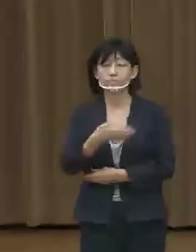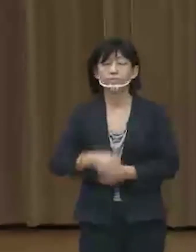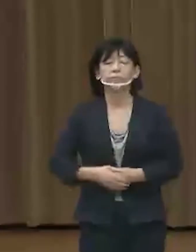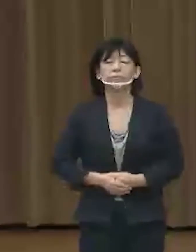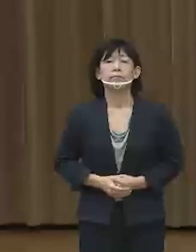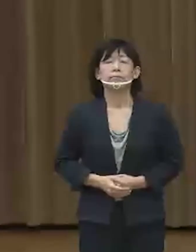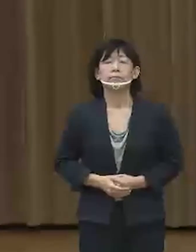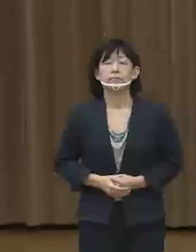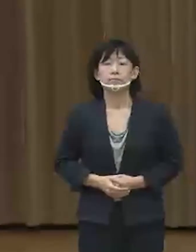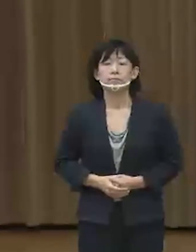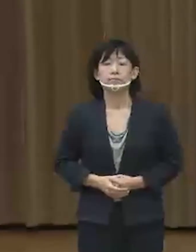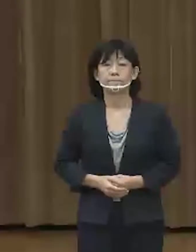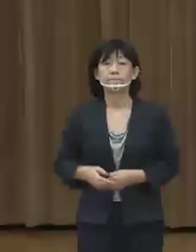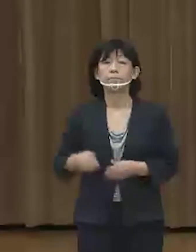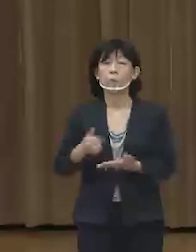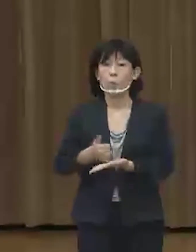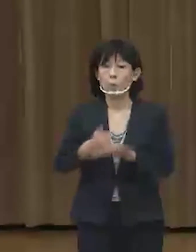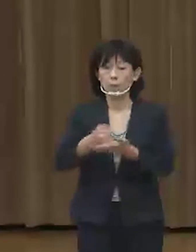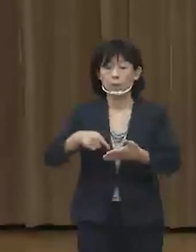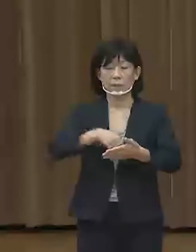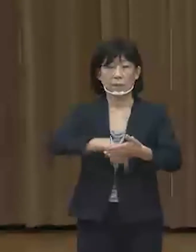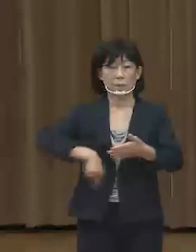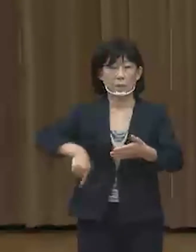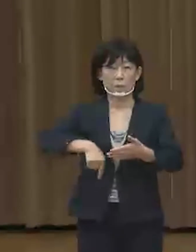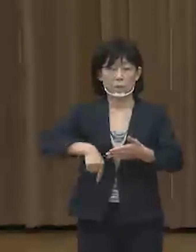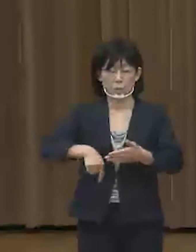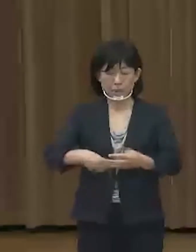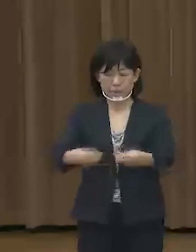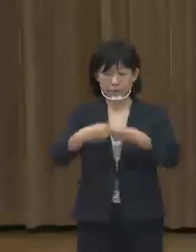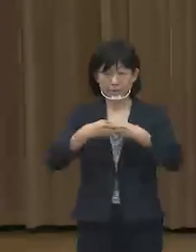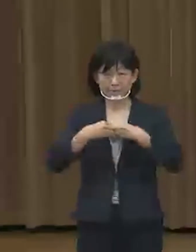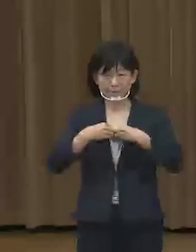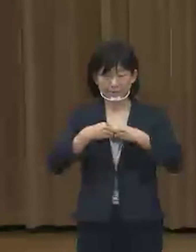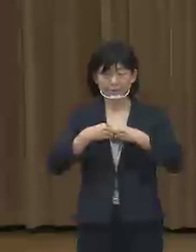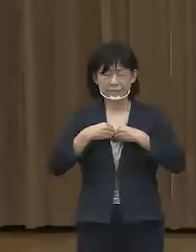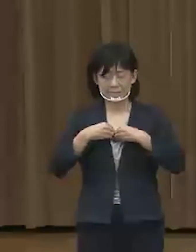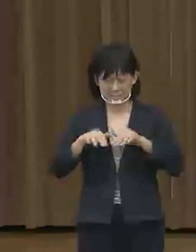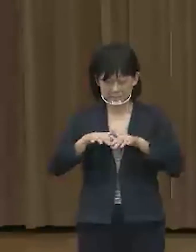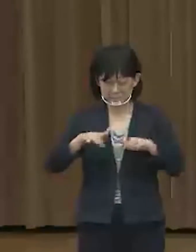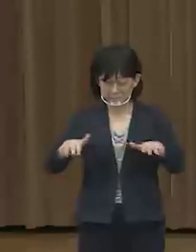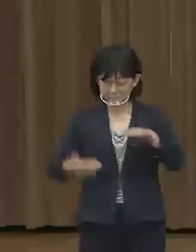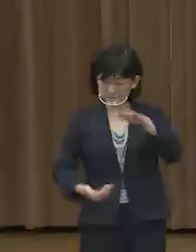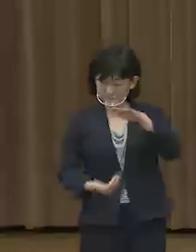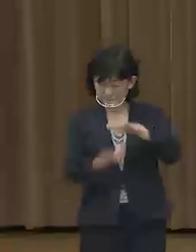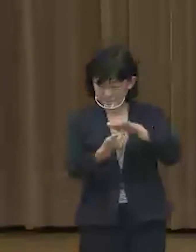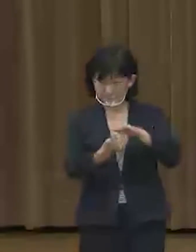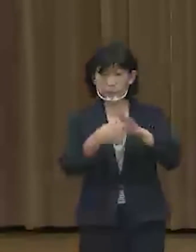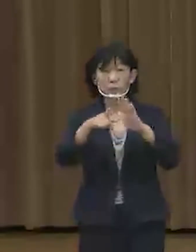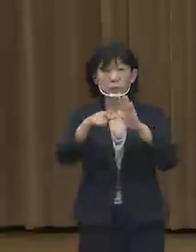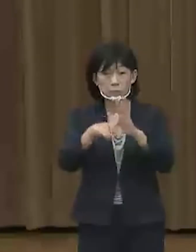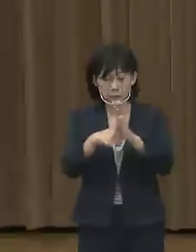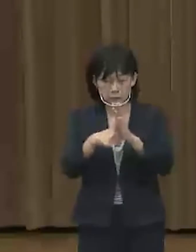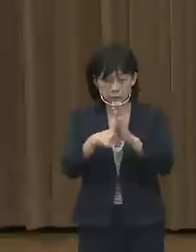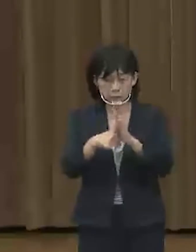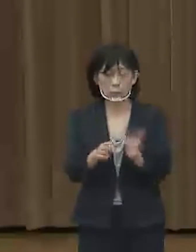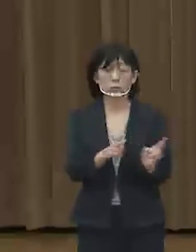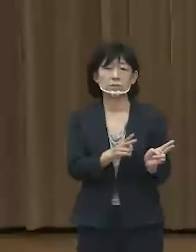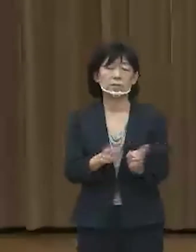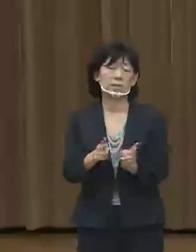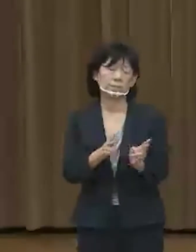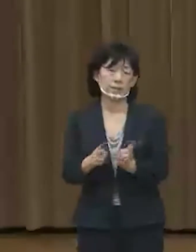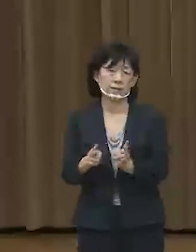。主なものでありますけれども、感染拡大期に対応した医療提供体制の整備として